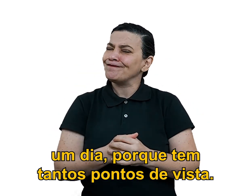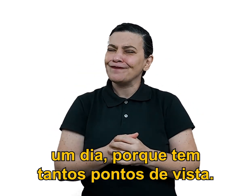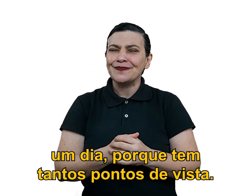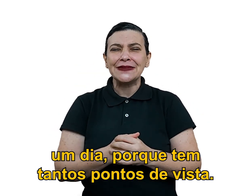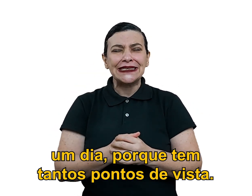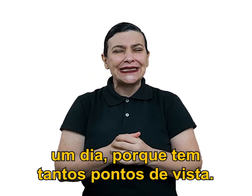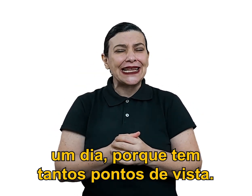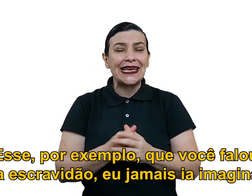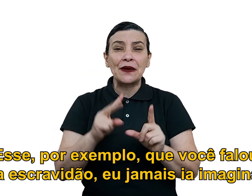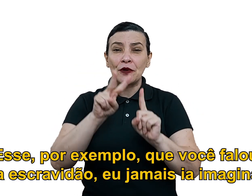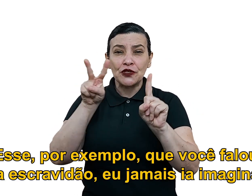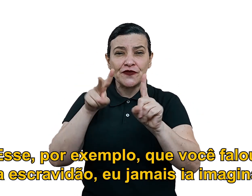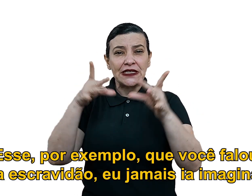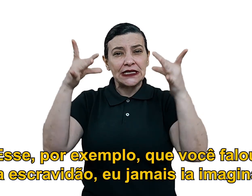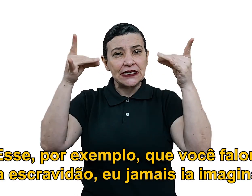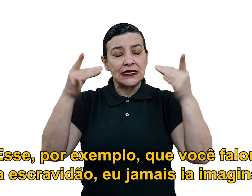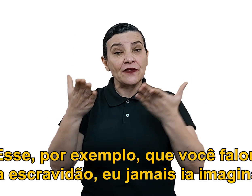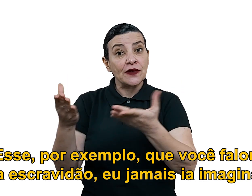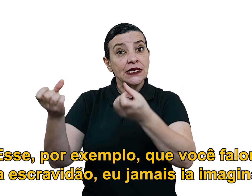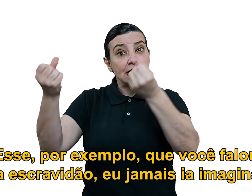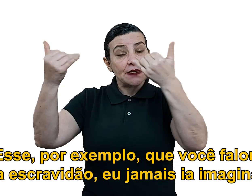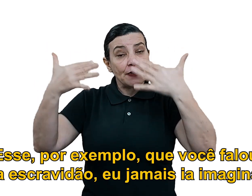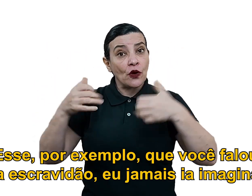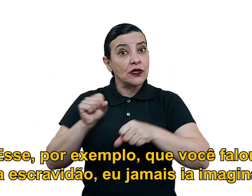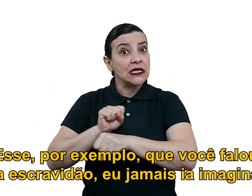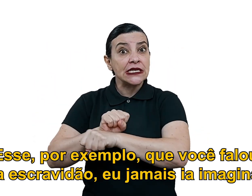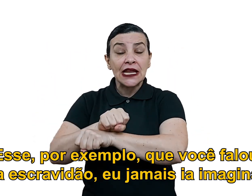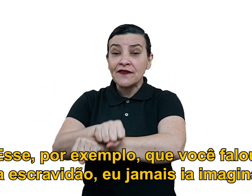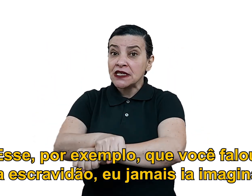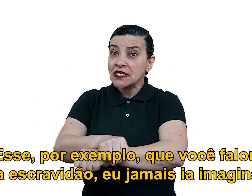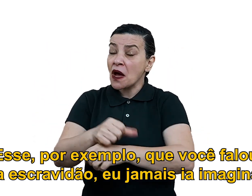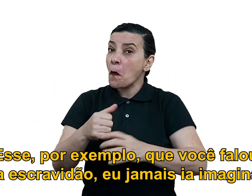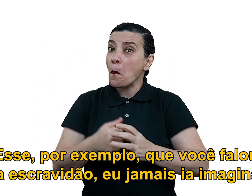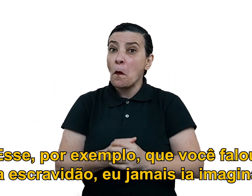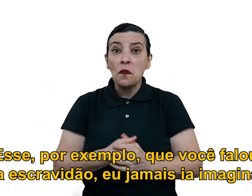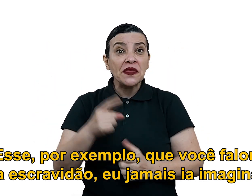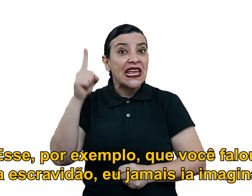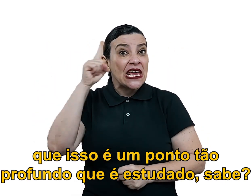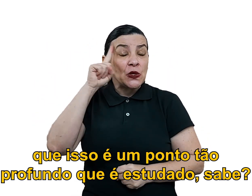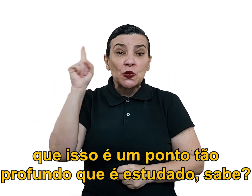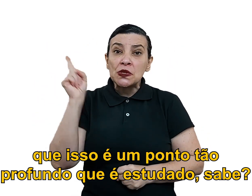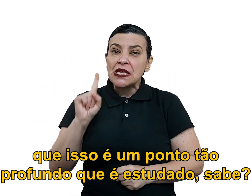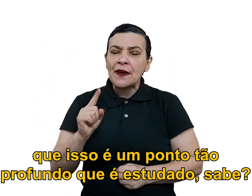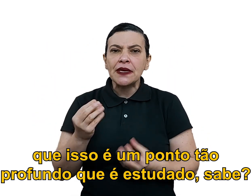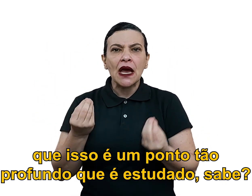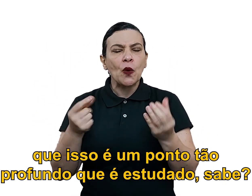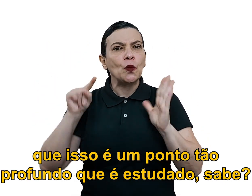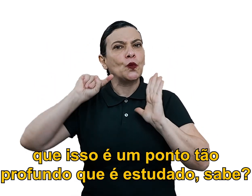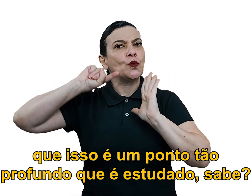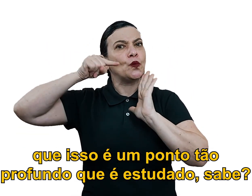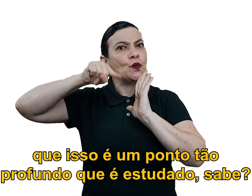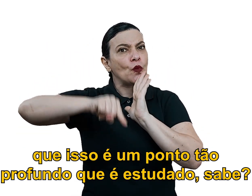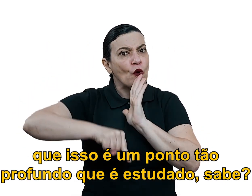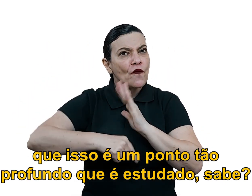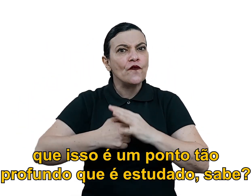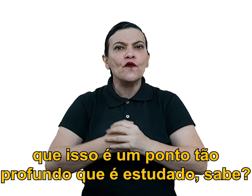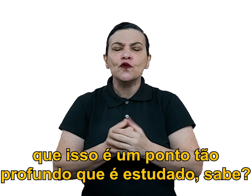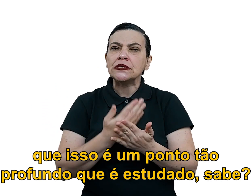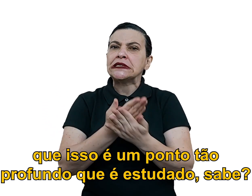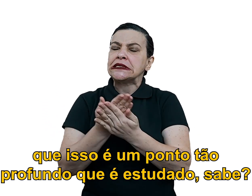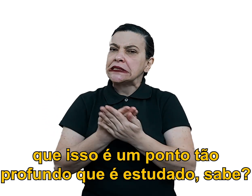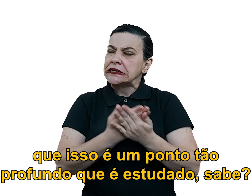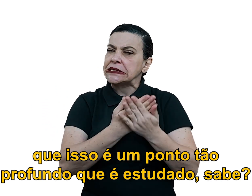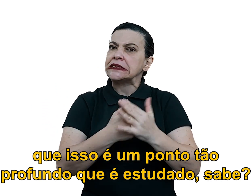tem tantos pontos de vista. Esse, por exemplo, que você falou da escravidão, eu jamais ia imaginar que isso é um ponto tão profundo que